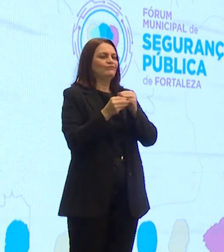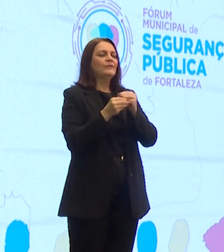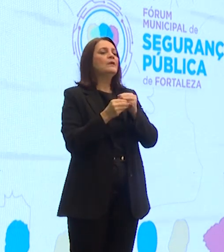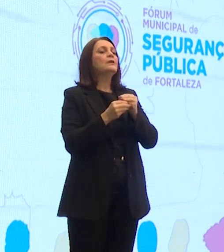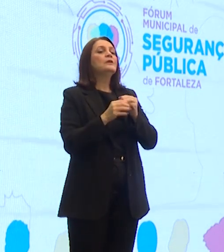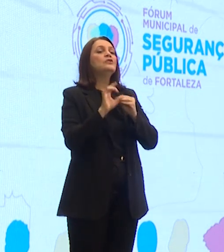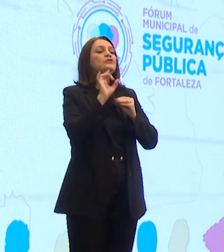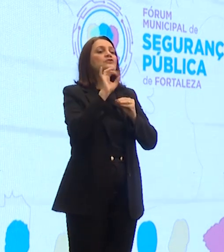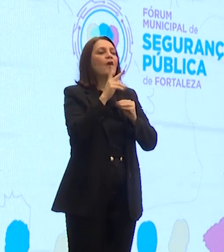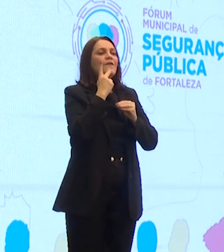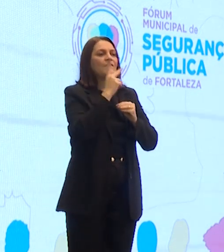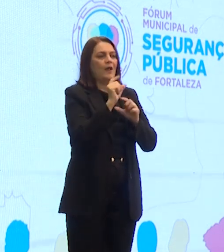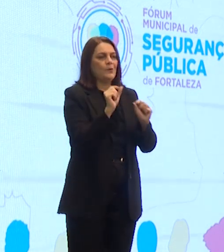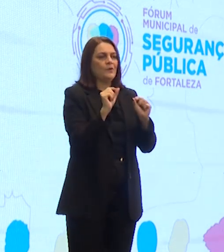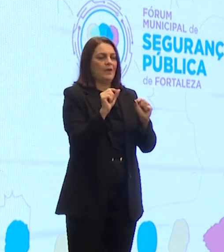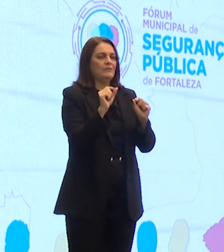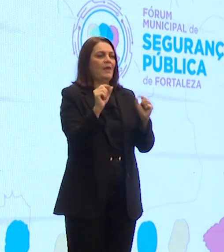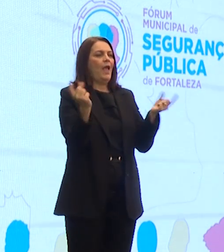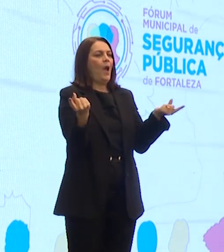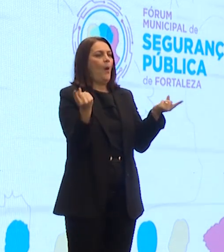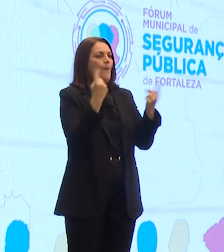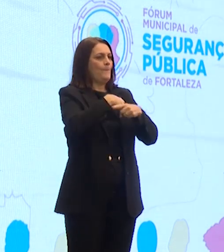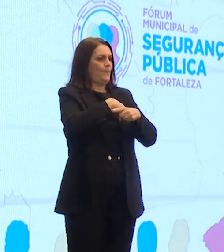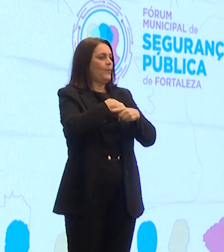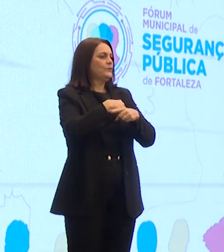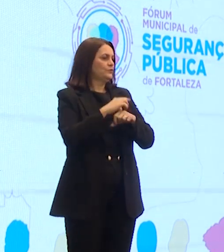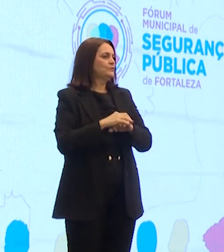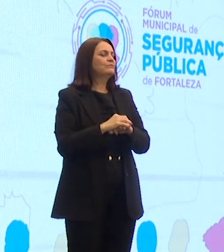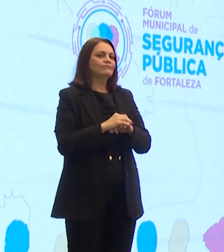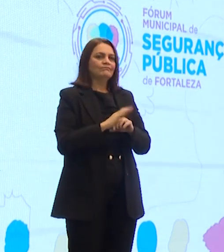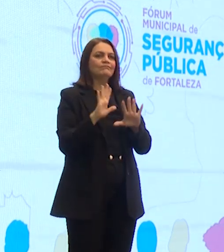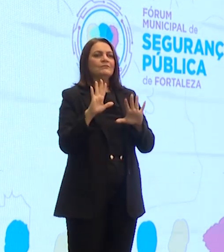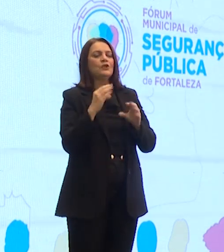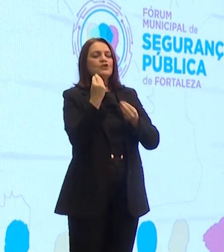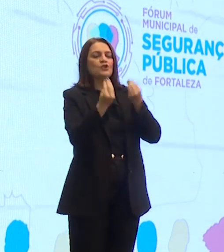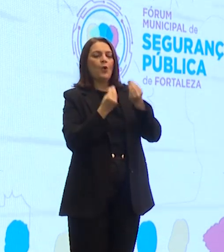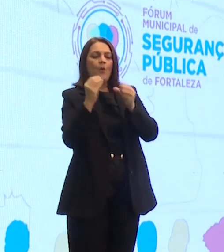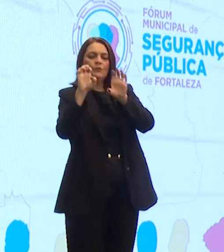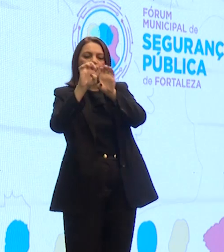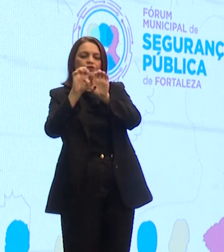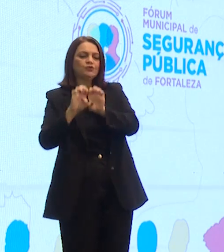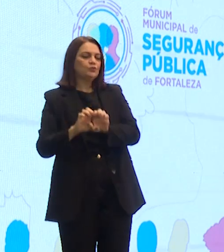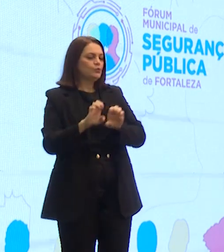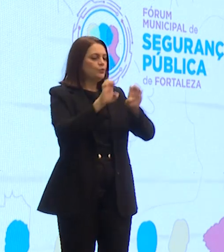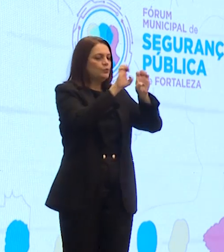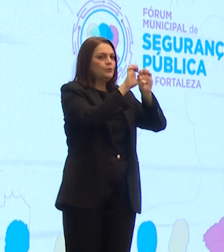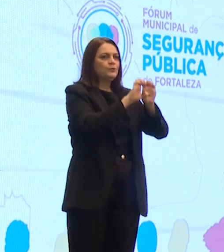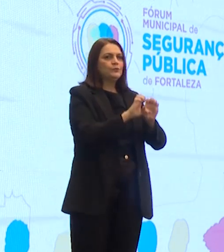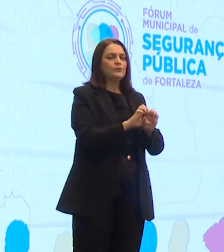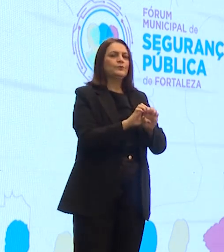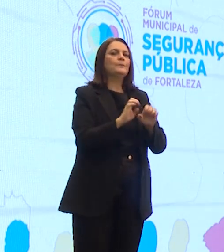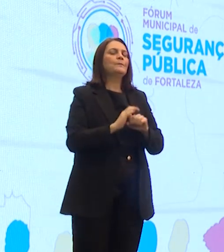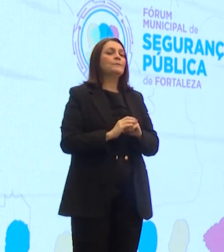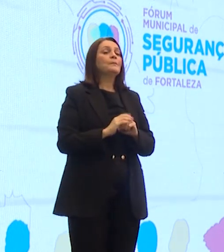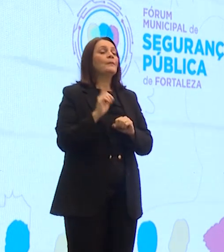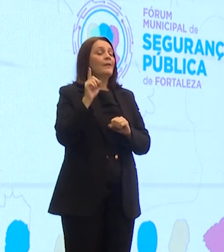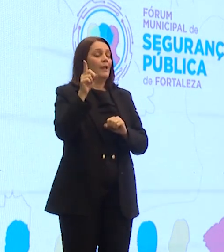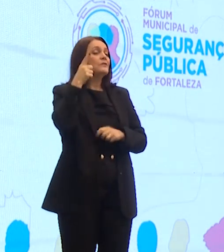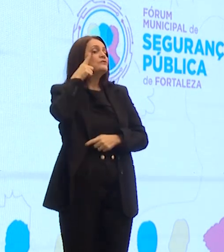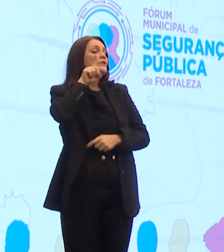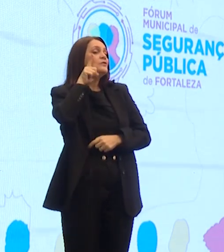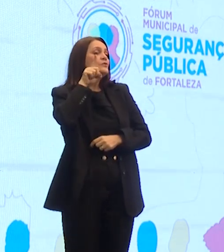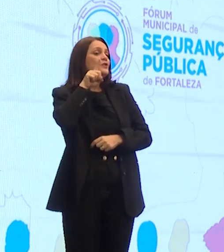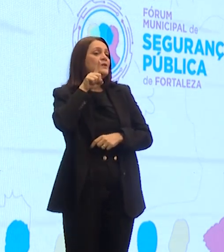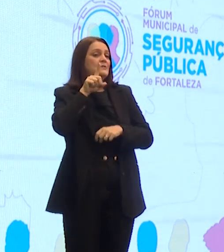são diametralmente opostos na sua forma de configuração. O federalismo nos Estados Unidos